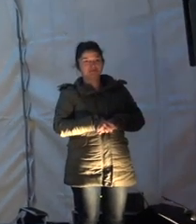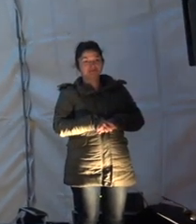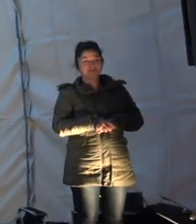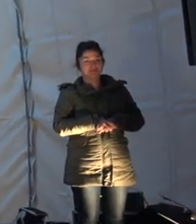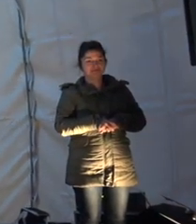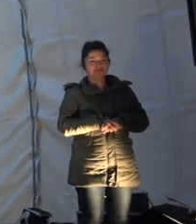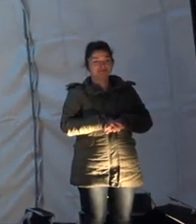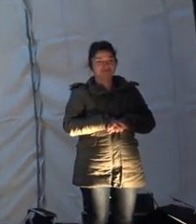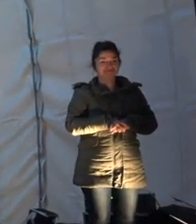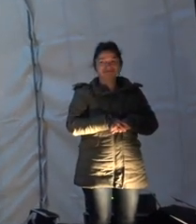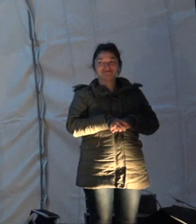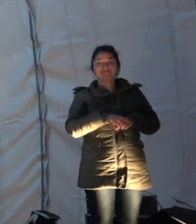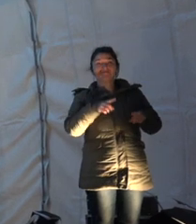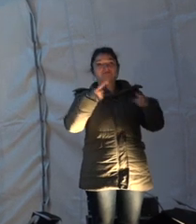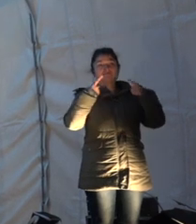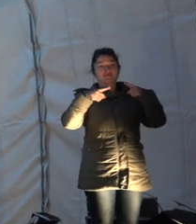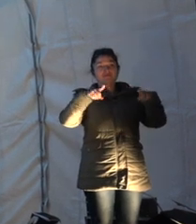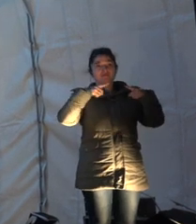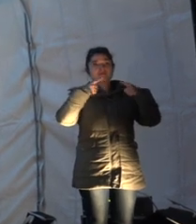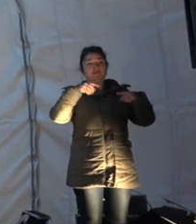mi pobre corazón.